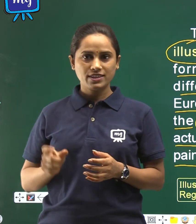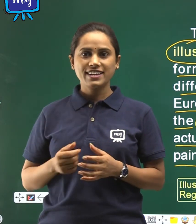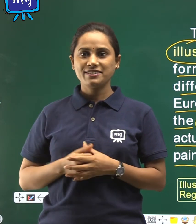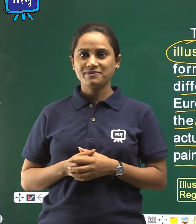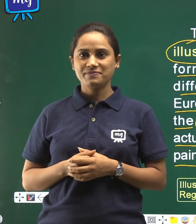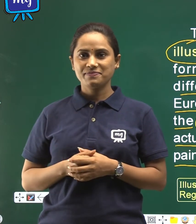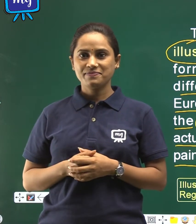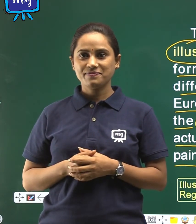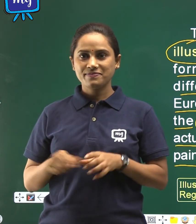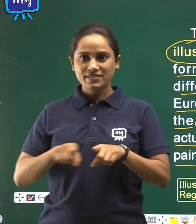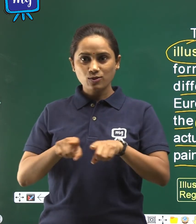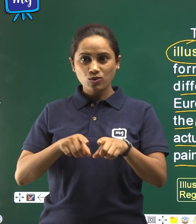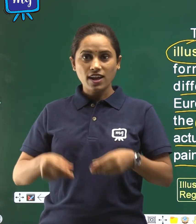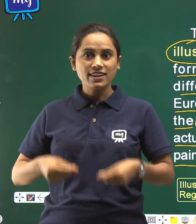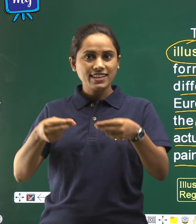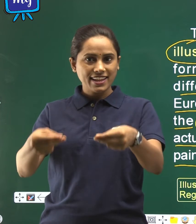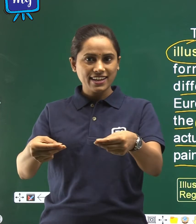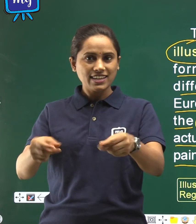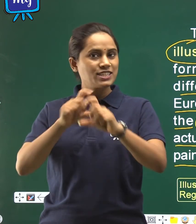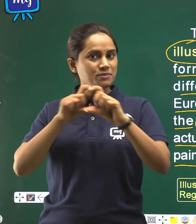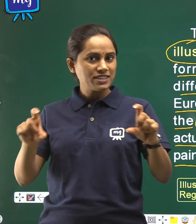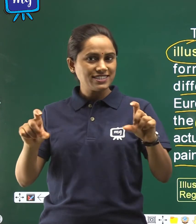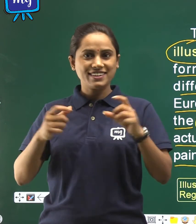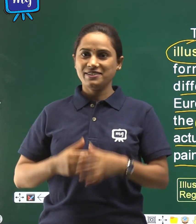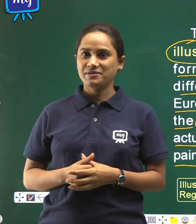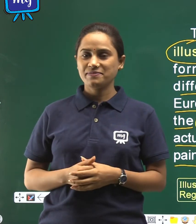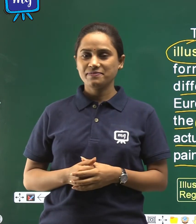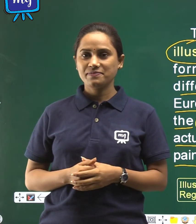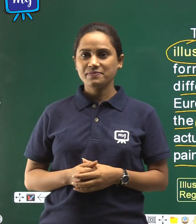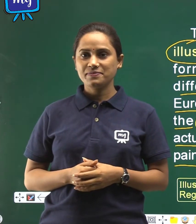illustrate, उदाहरण देकर स्पष्ट करना.